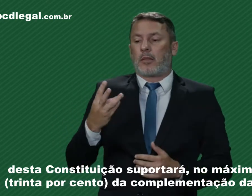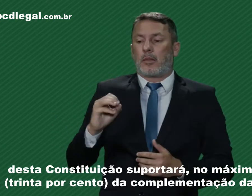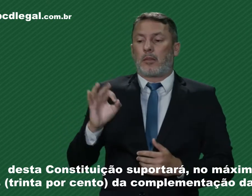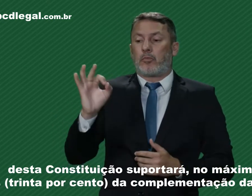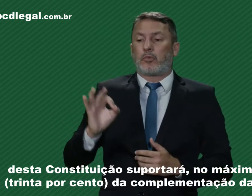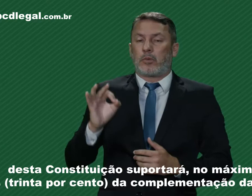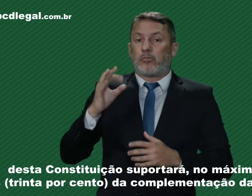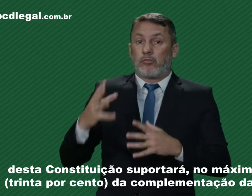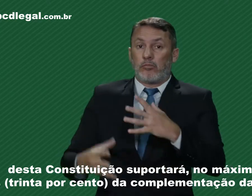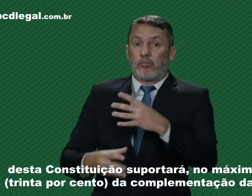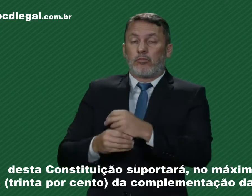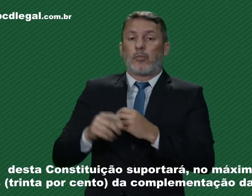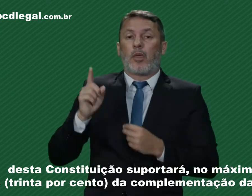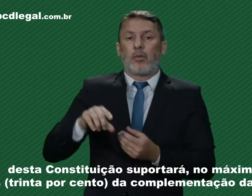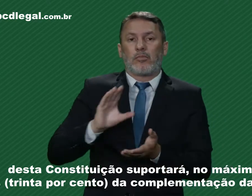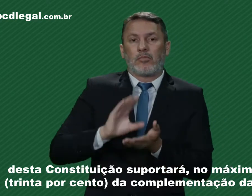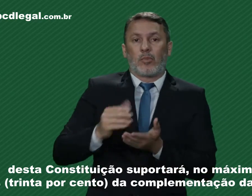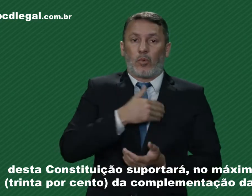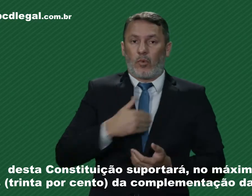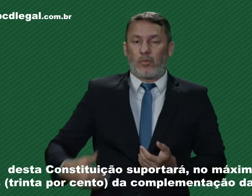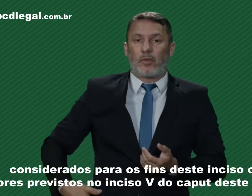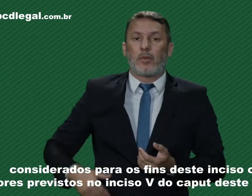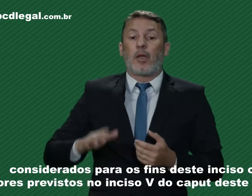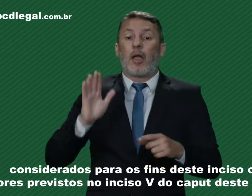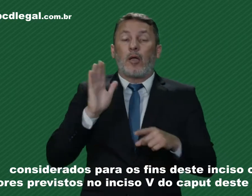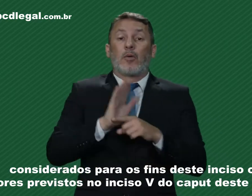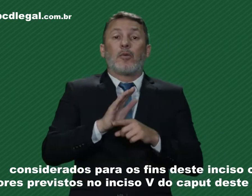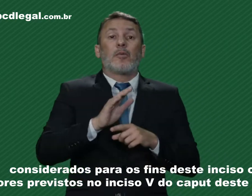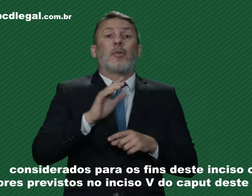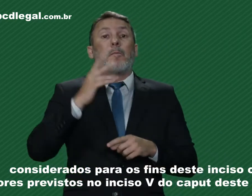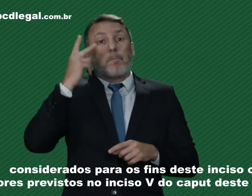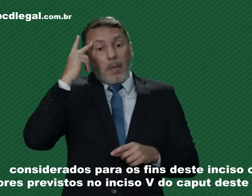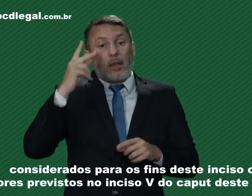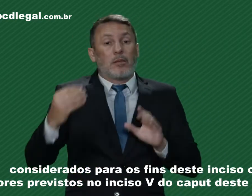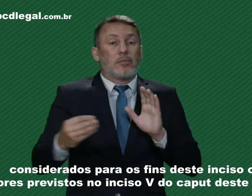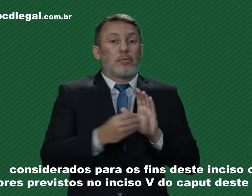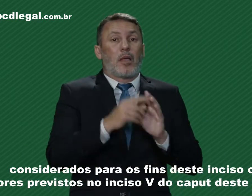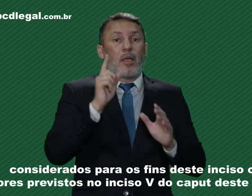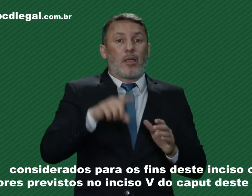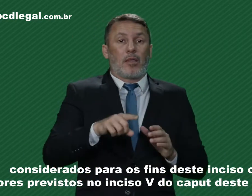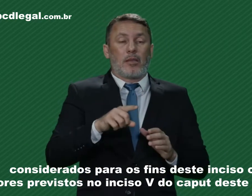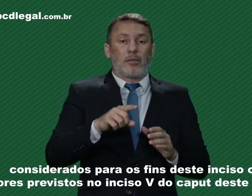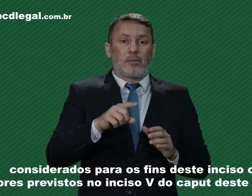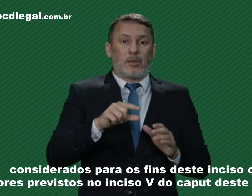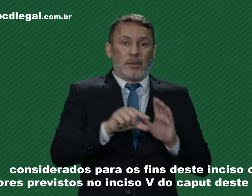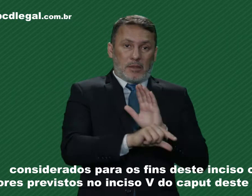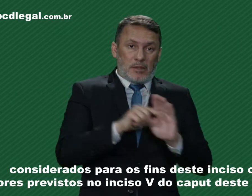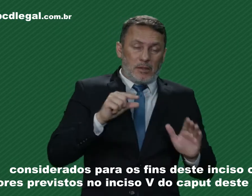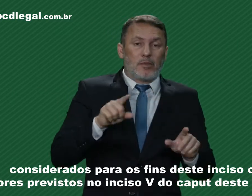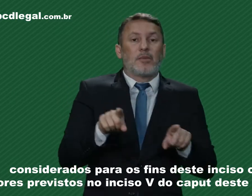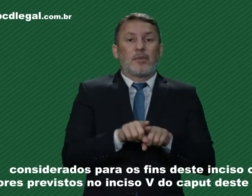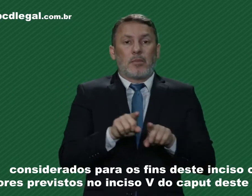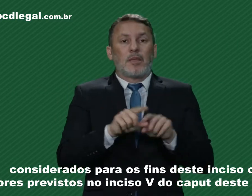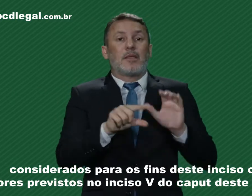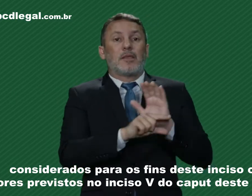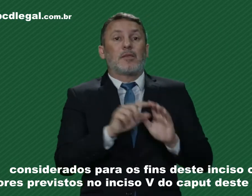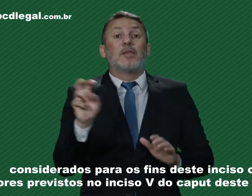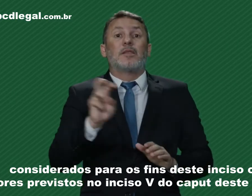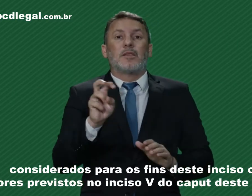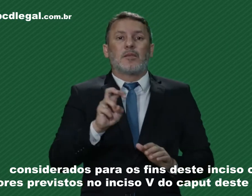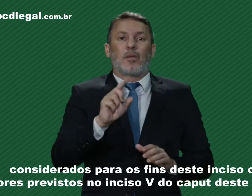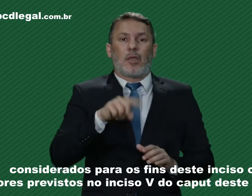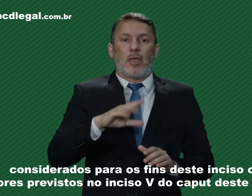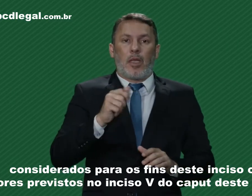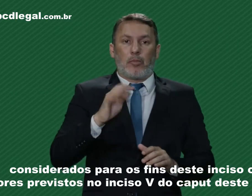máximo 30% da complementação da União, considerados para fins deste inciso os valores previstos no inciso 5